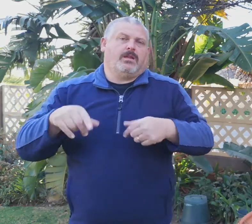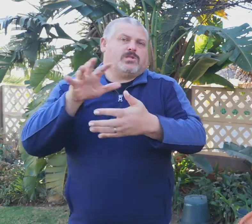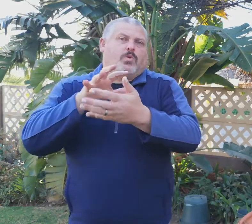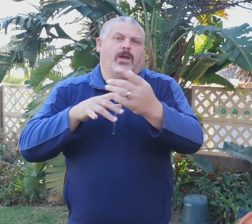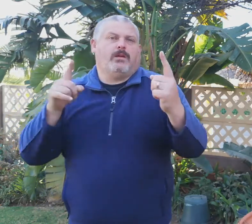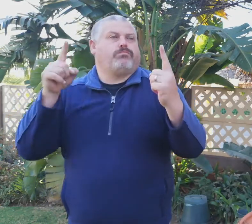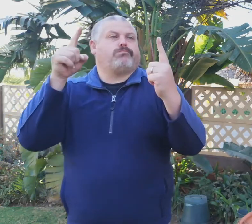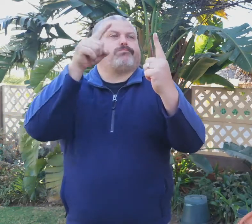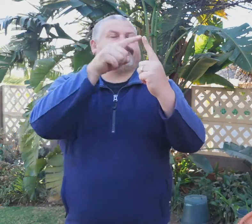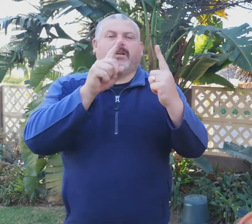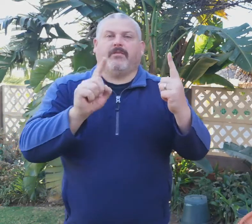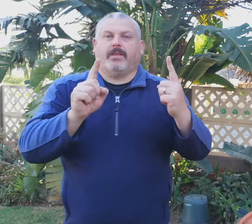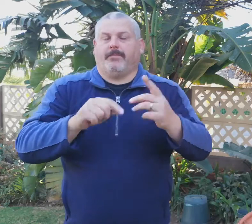Ja, die story wat